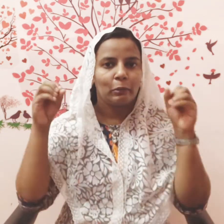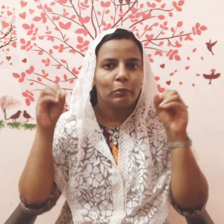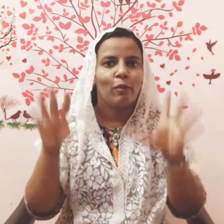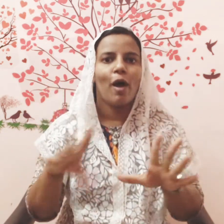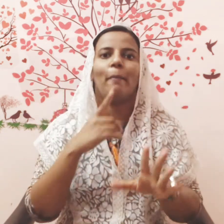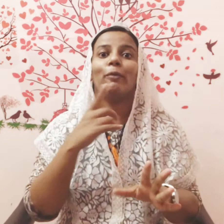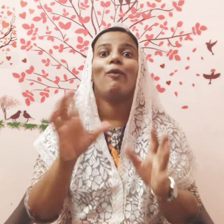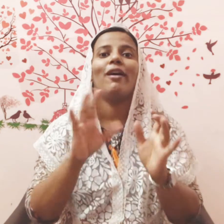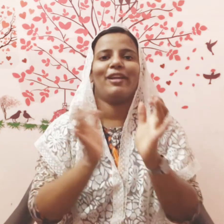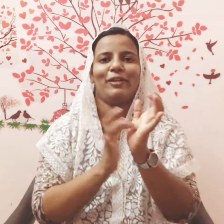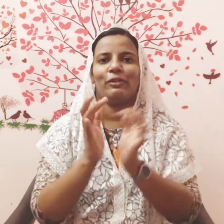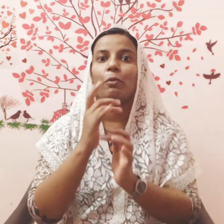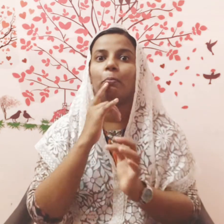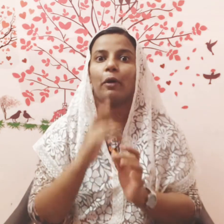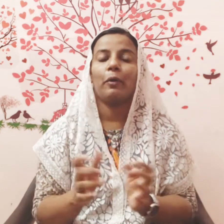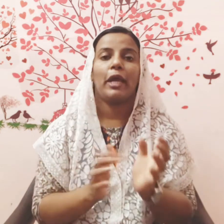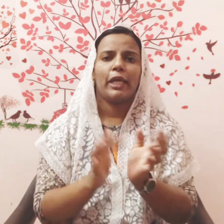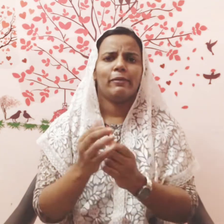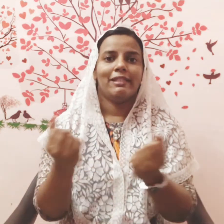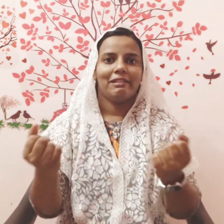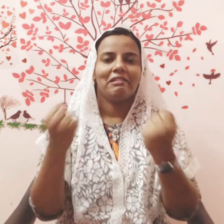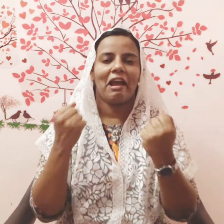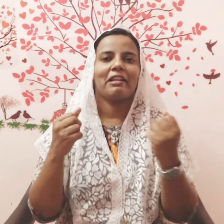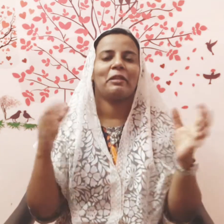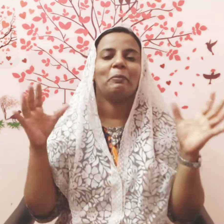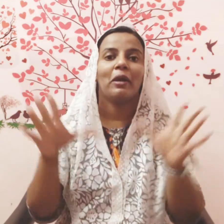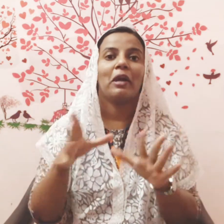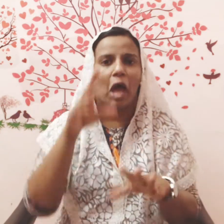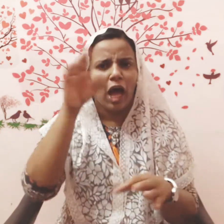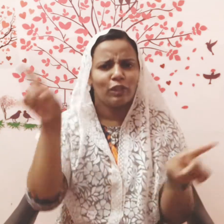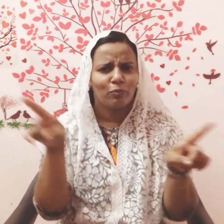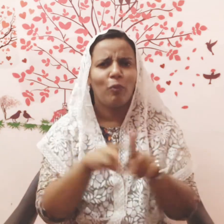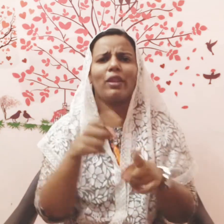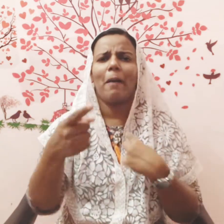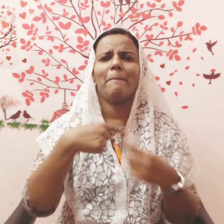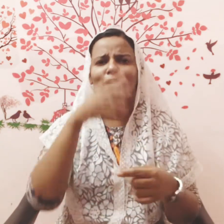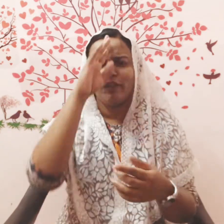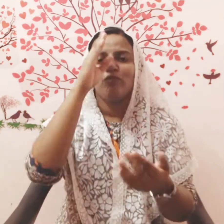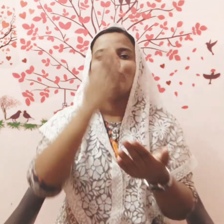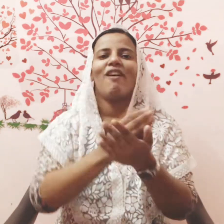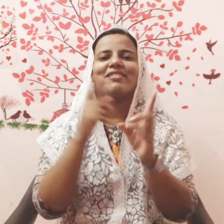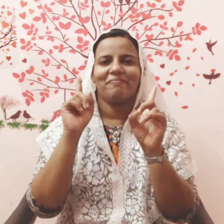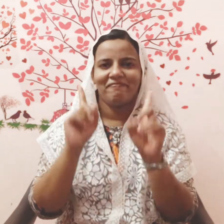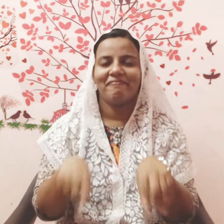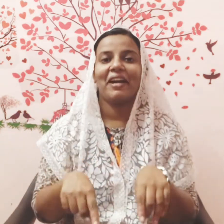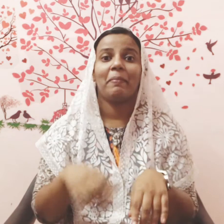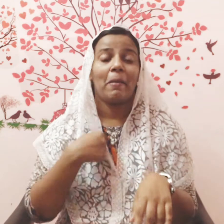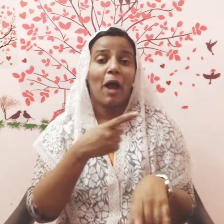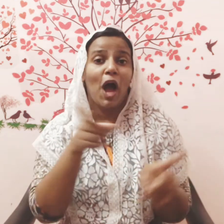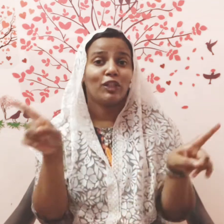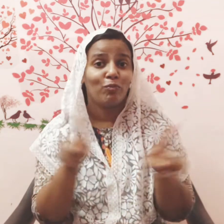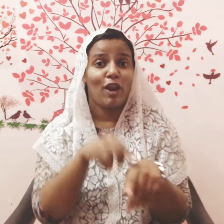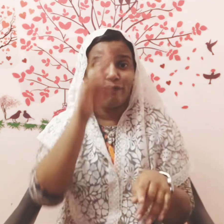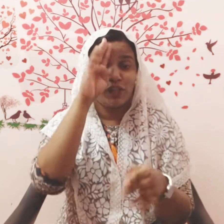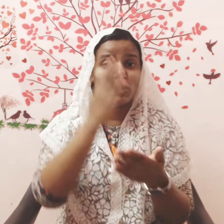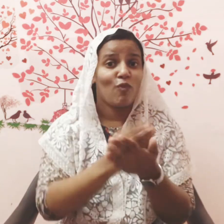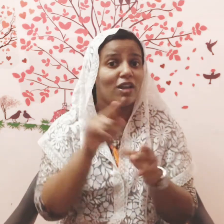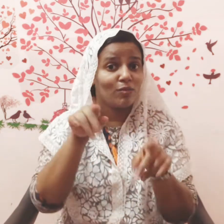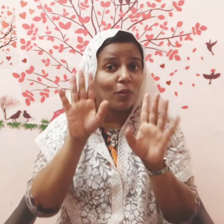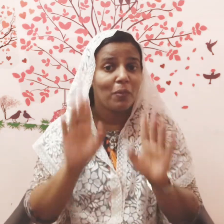ഹാലലൂയ. പ്രിയപ്പെട്ടവരെ, അവനിൽ നിന്ന് ശക്തി പുറപ്പെടത്തക്ക വിധത്തിലുള്ള വിശ്വാസം ഇന്ന് പകൽക്കാലം നമുക്കുണ്ടെങ്കിൽ, അവൻ ഏത്